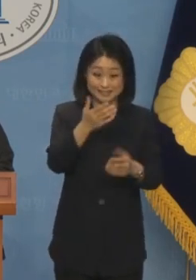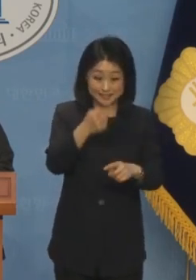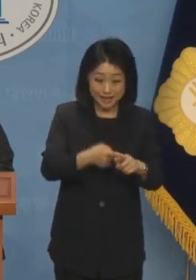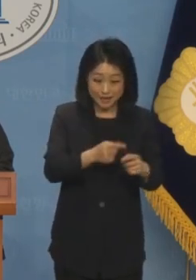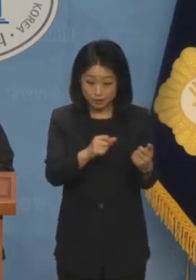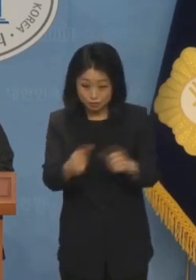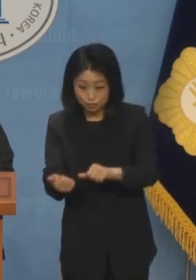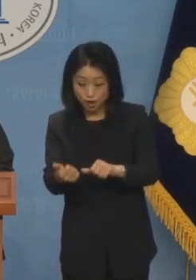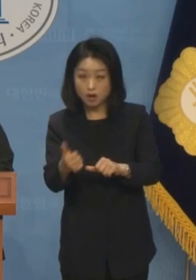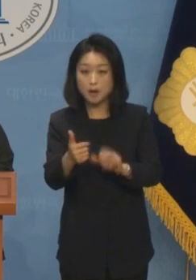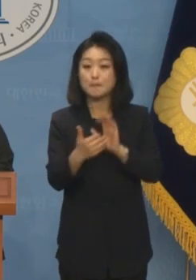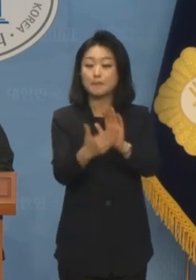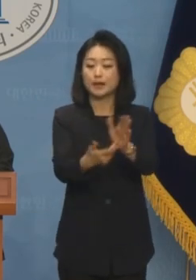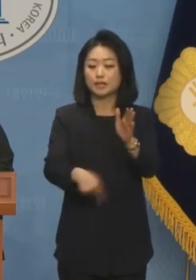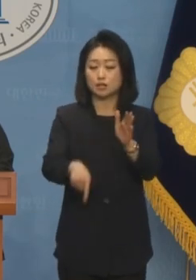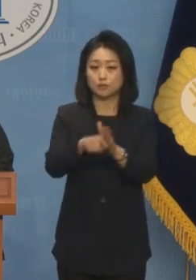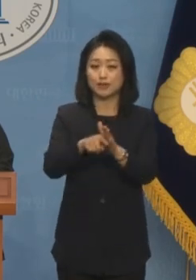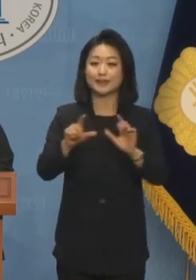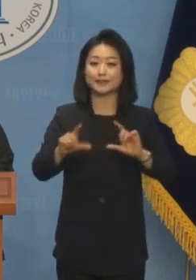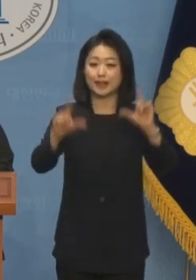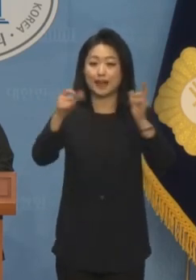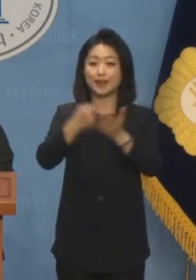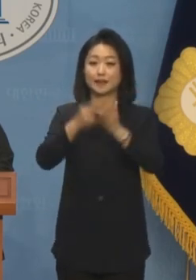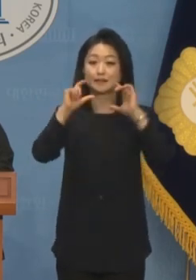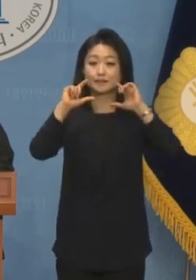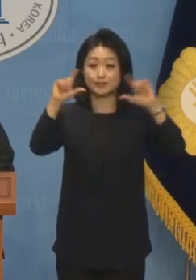방지하기 위해 공식 지정했습니다.